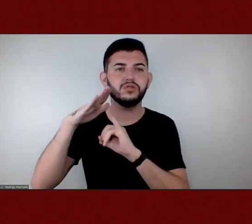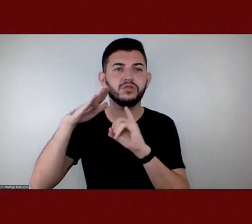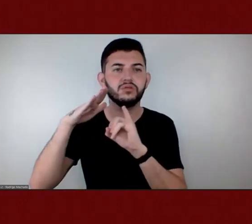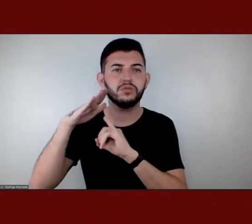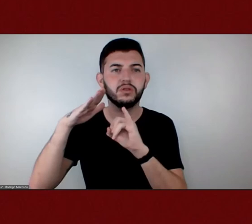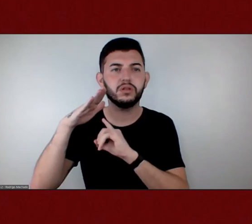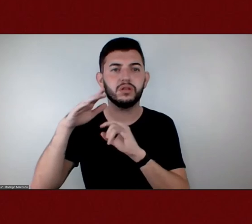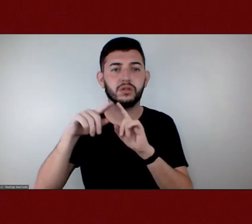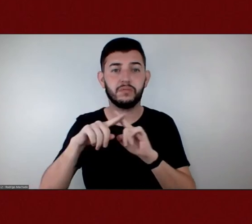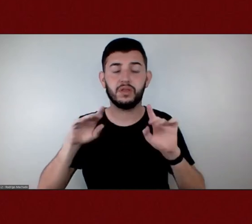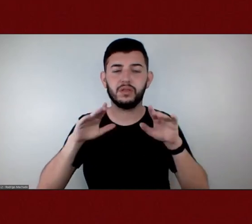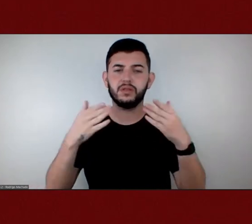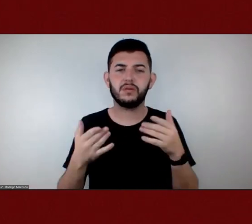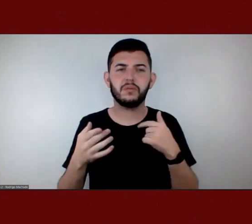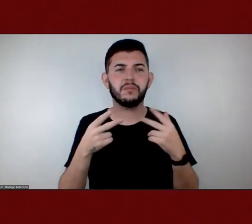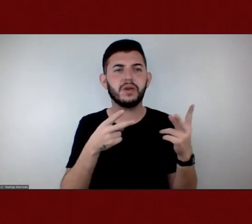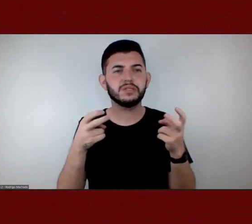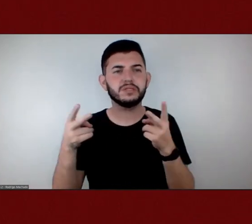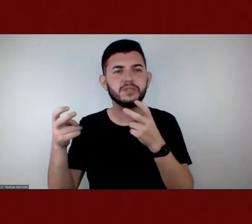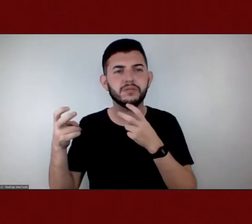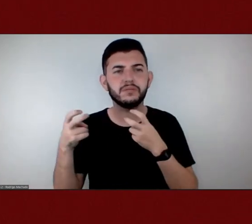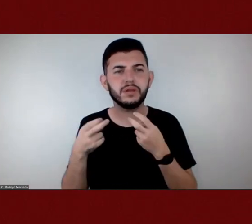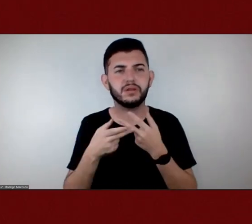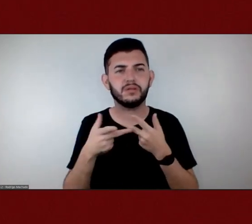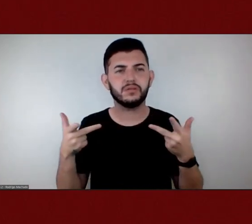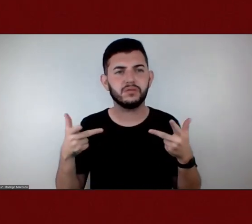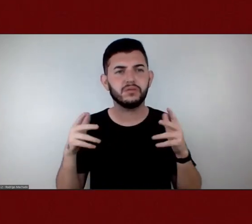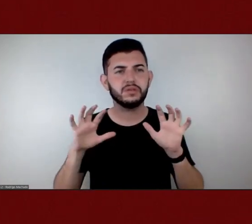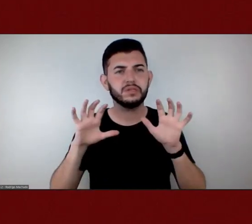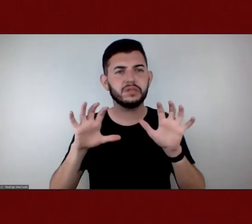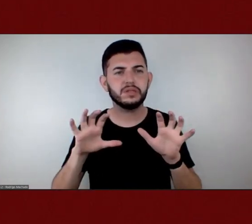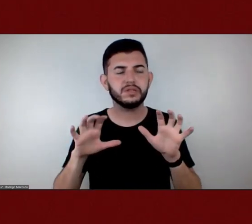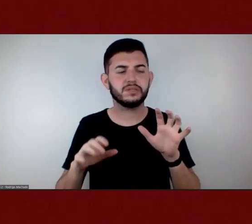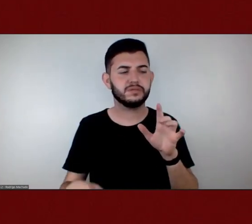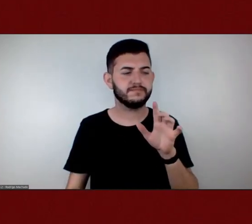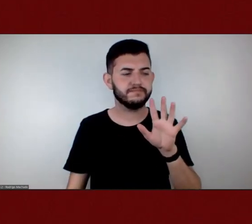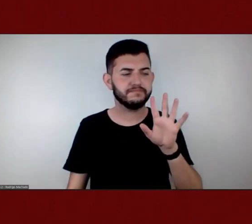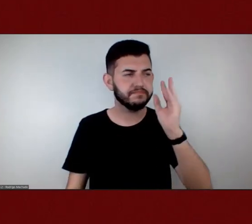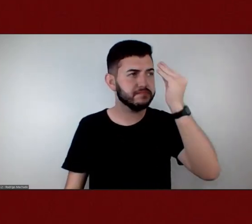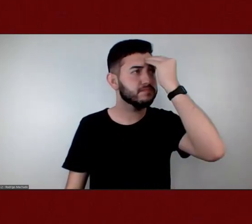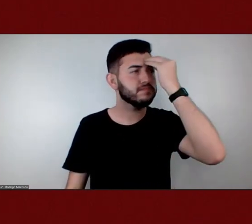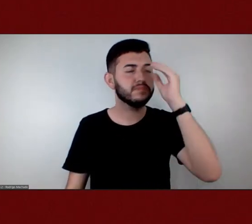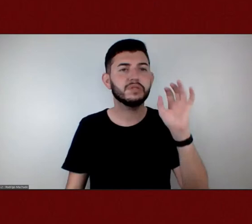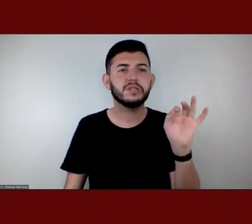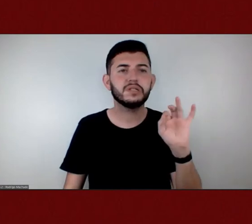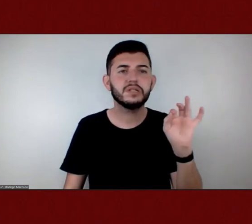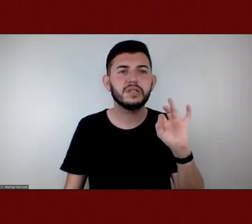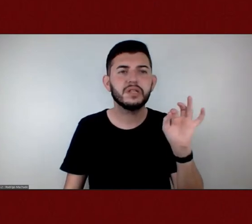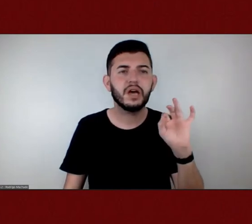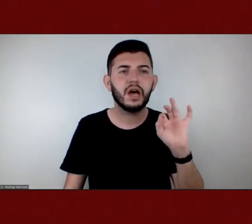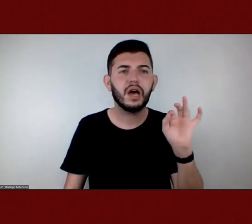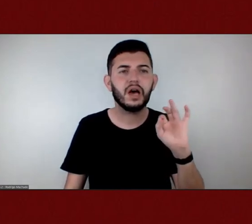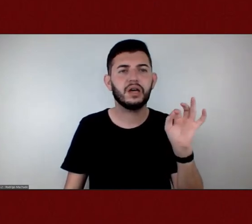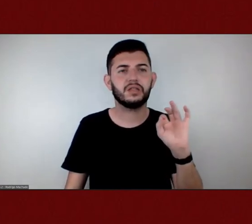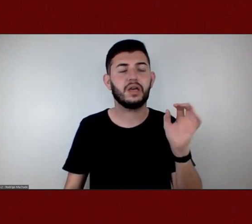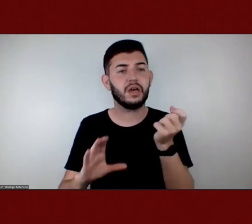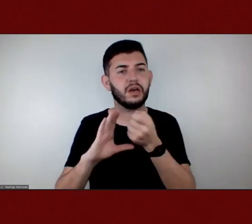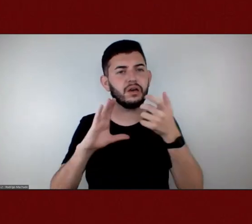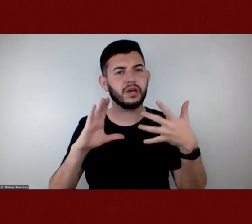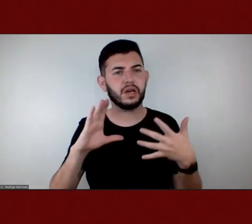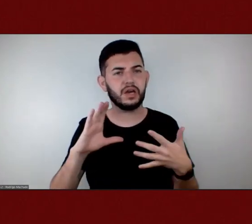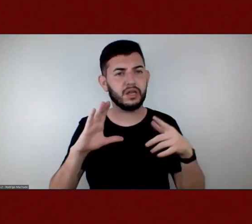Vistas as coisas assim, não se compreenderia o caráter incandescente